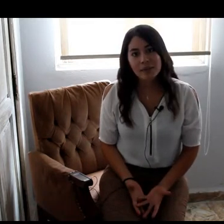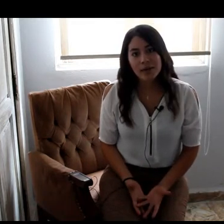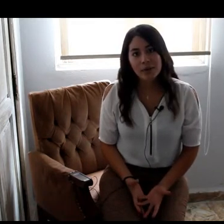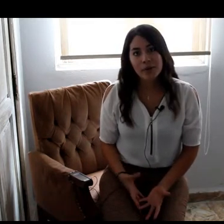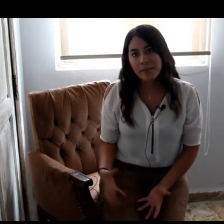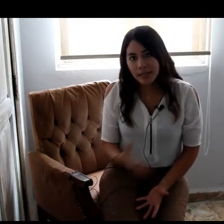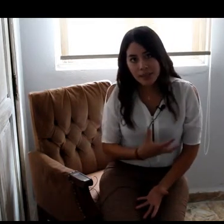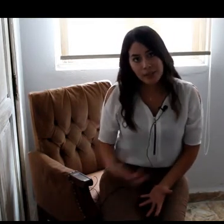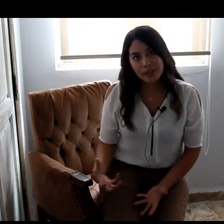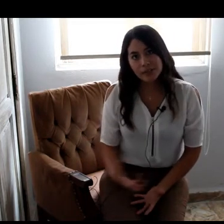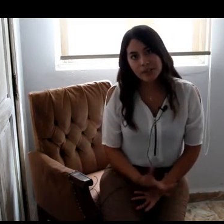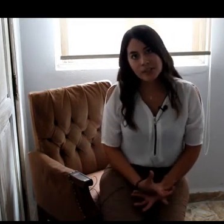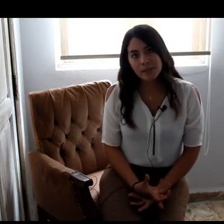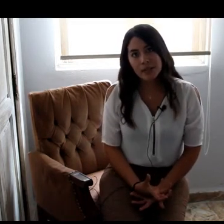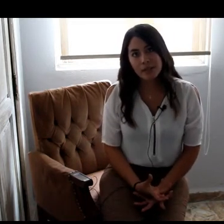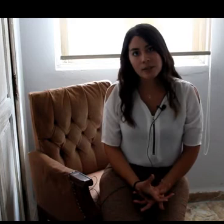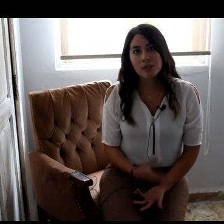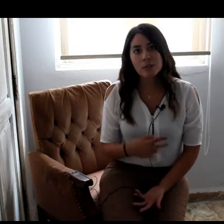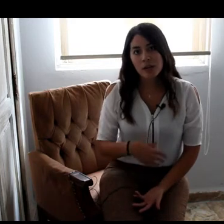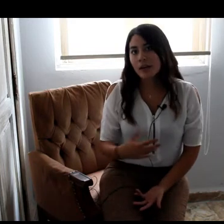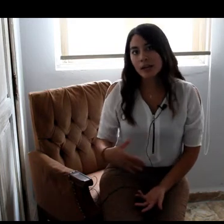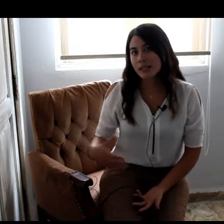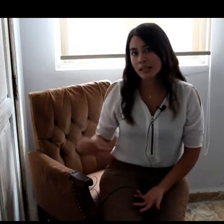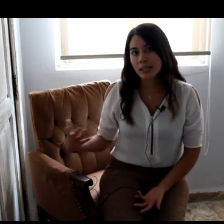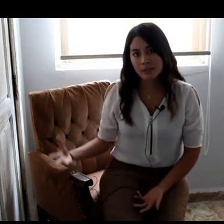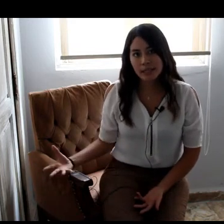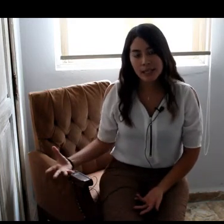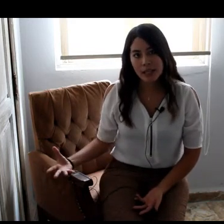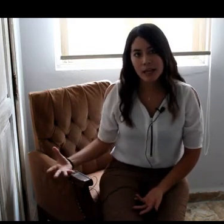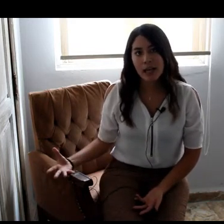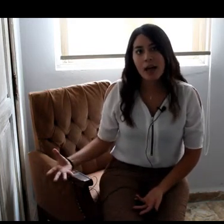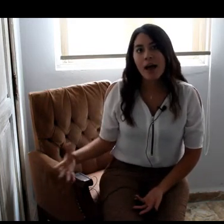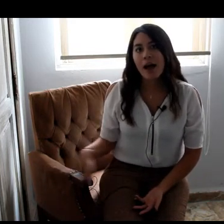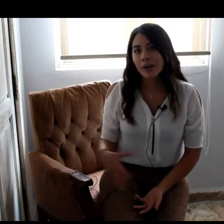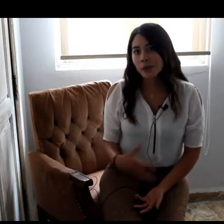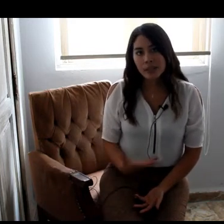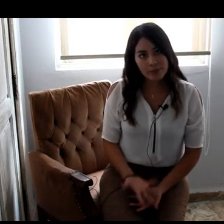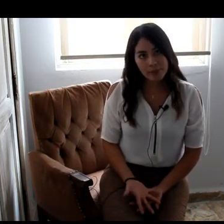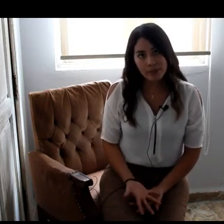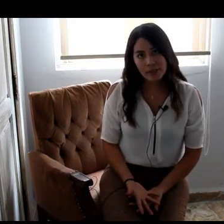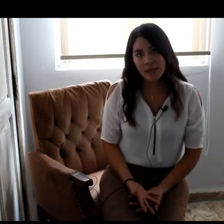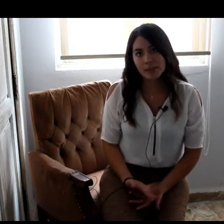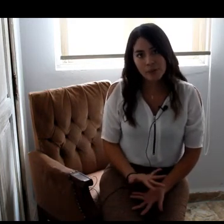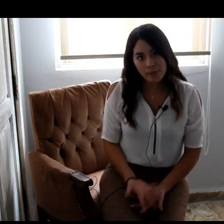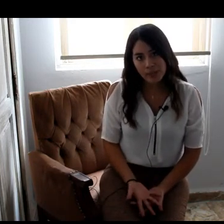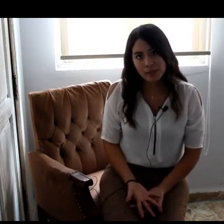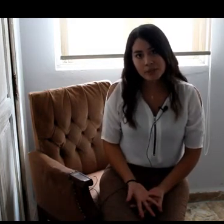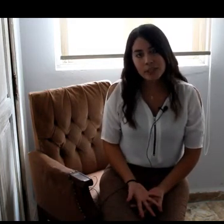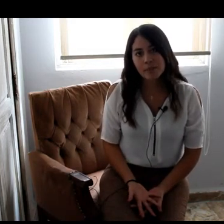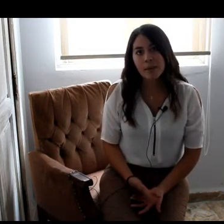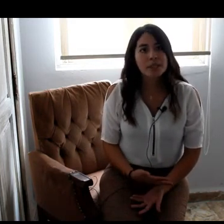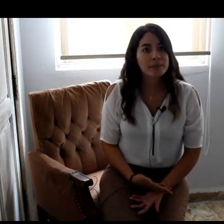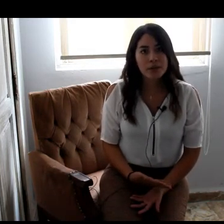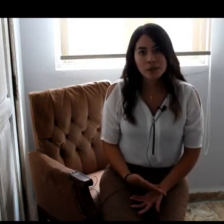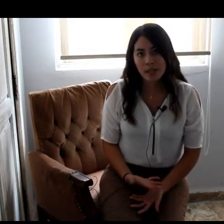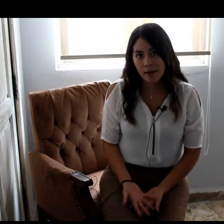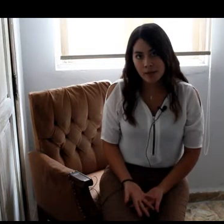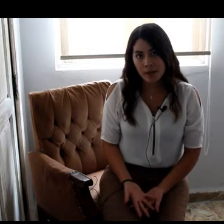embargo, en México se está manejando como lengua de señas mexicana. Hay un libro que les comparto, se llama Mis manos que hablan,